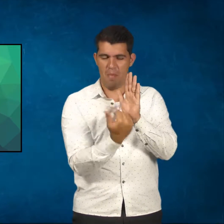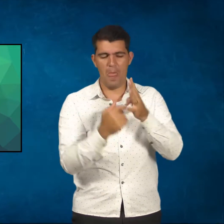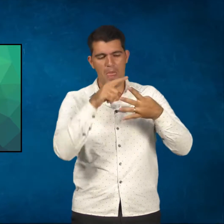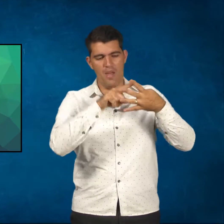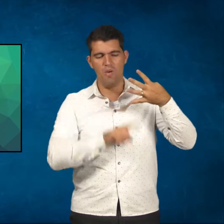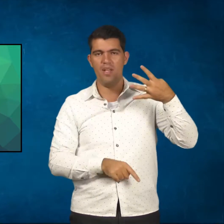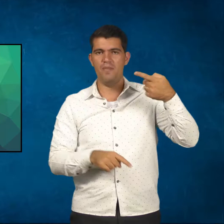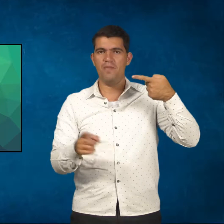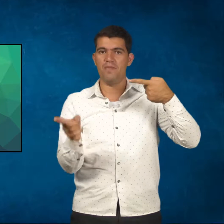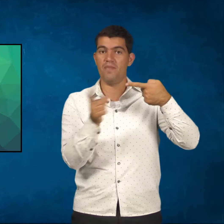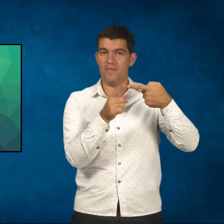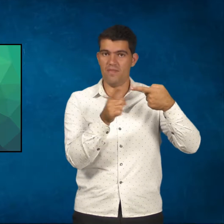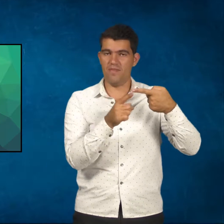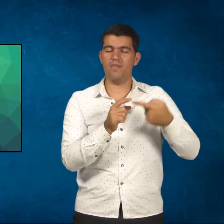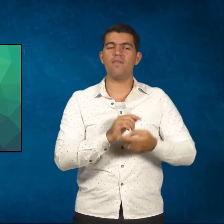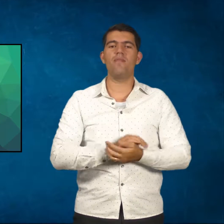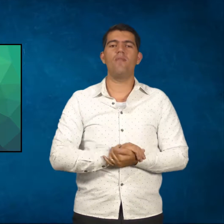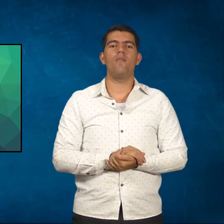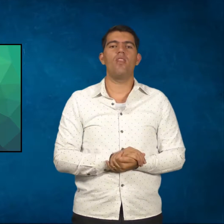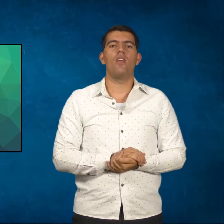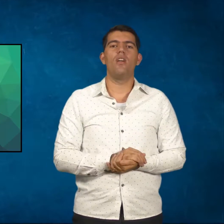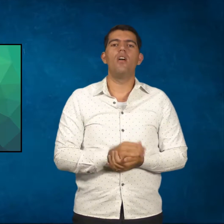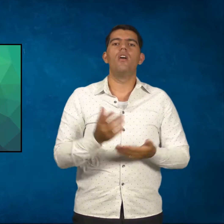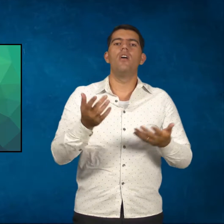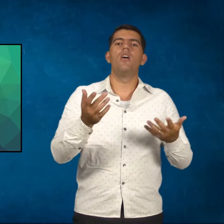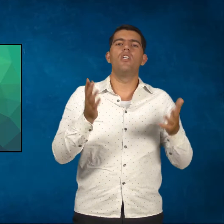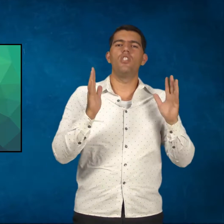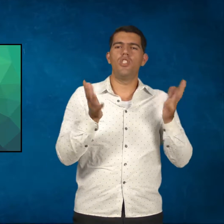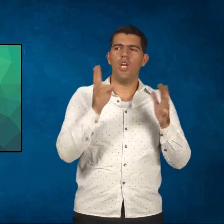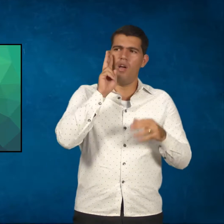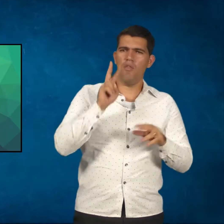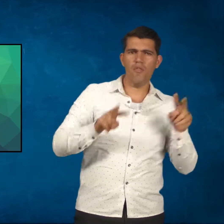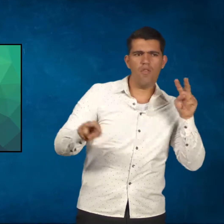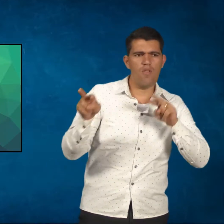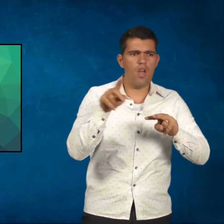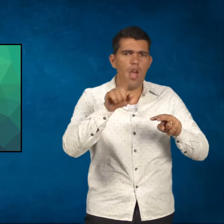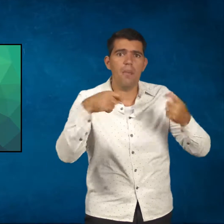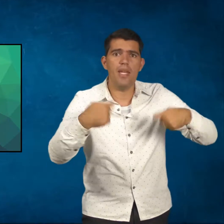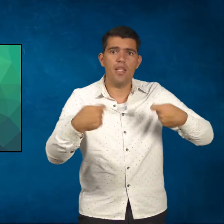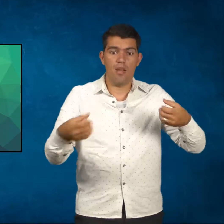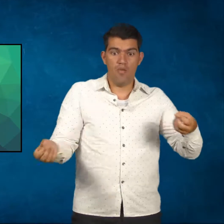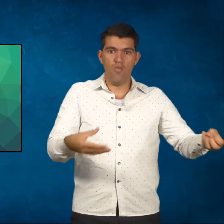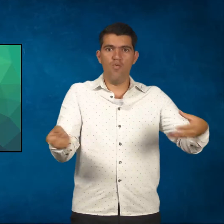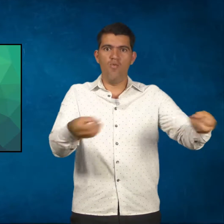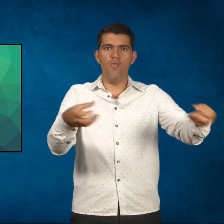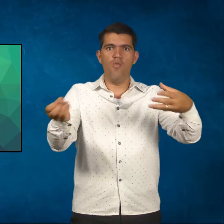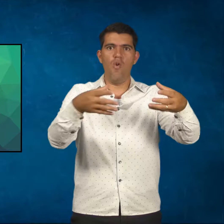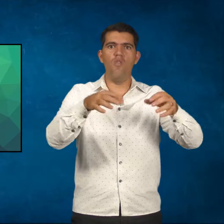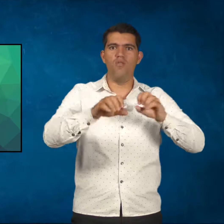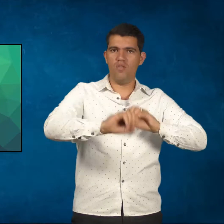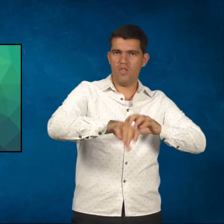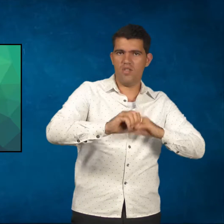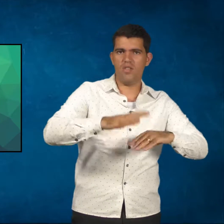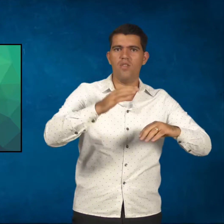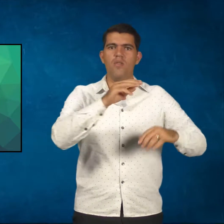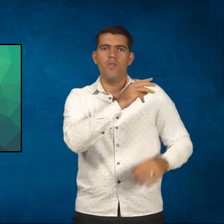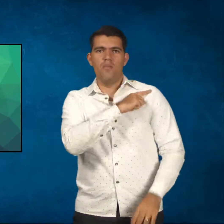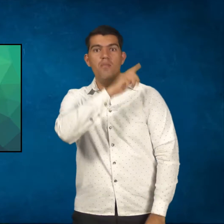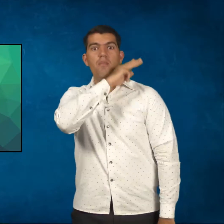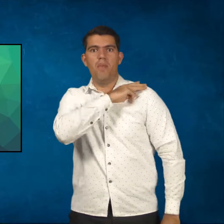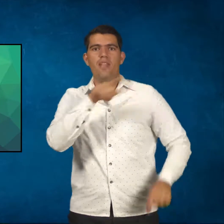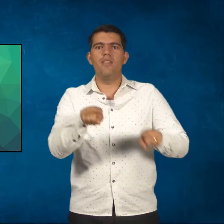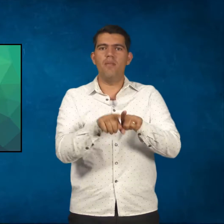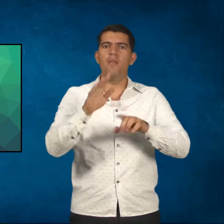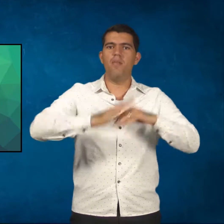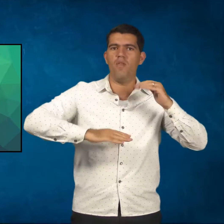seguintes. Primeiro ponto. Com vistas a modernizar os níveis de ensino médio e profissional de